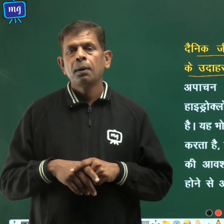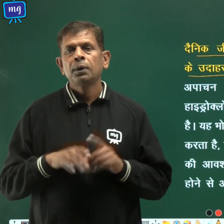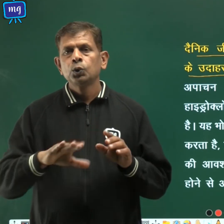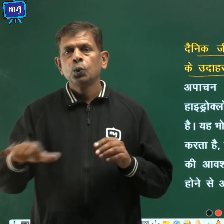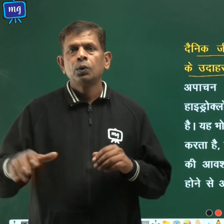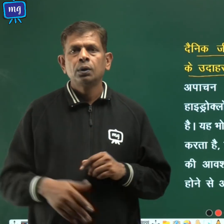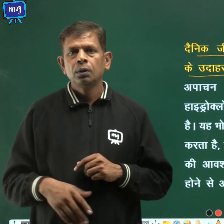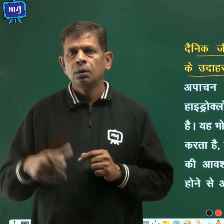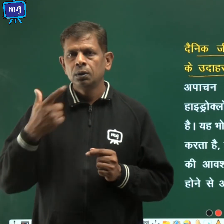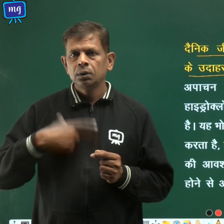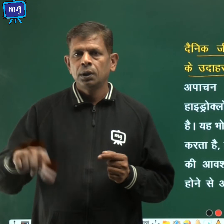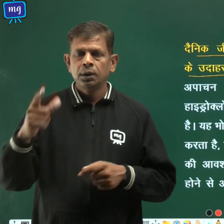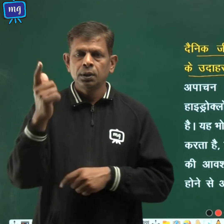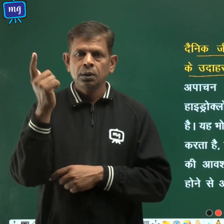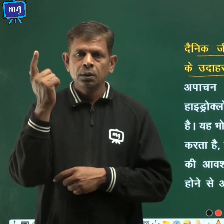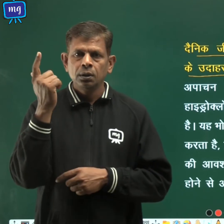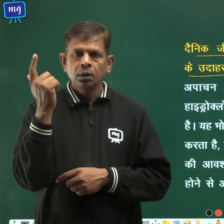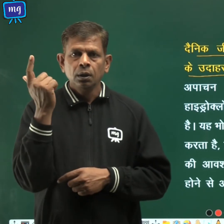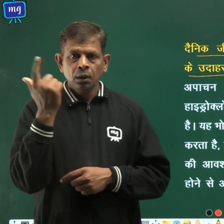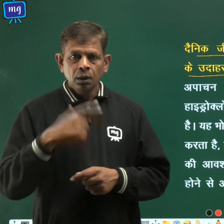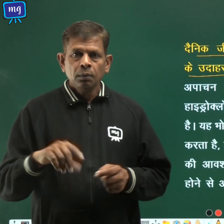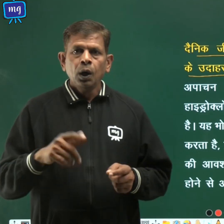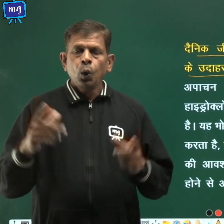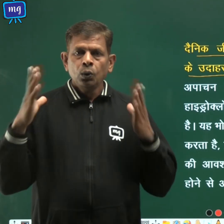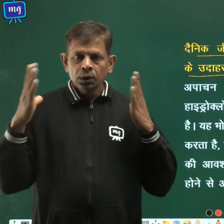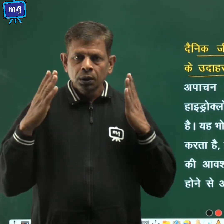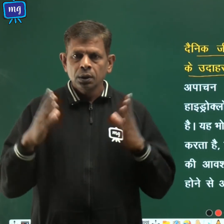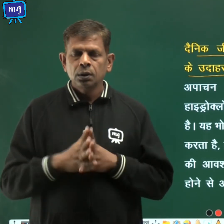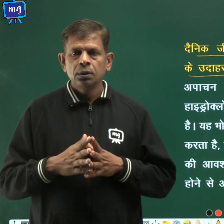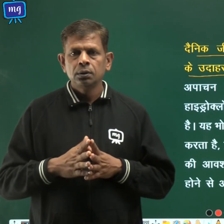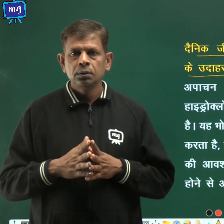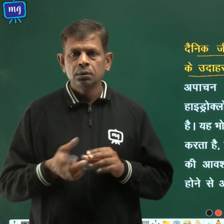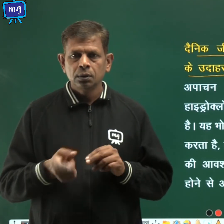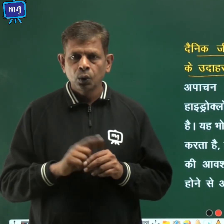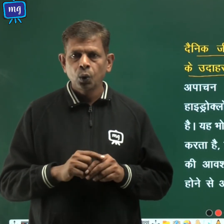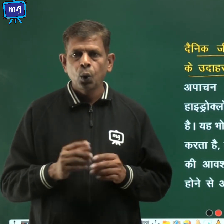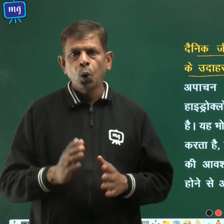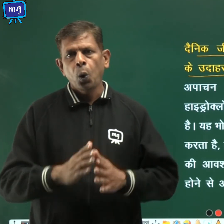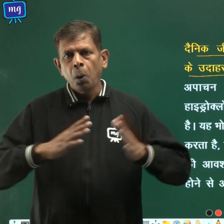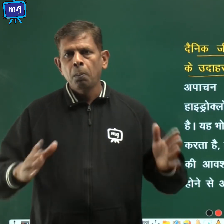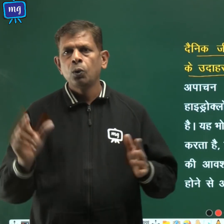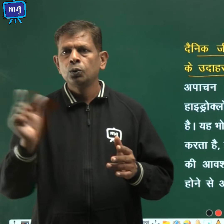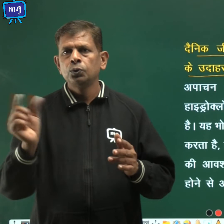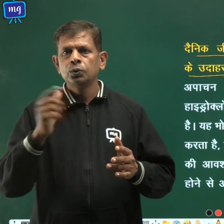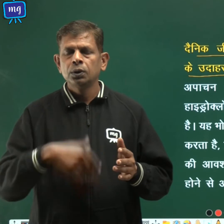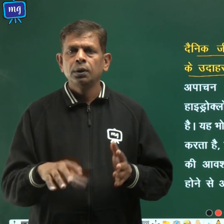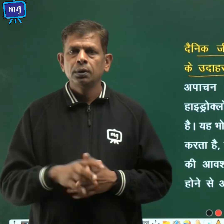बच्चों, दैनिक जीवन में उदासीनीकरण का बहुत यूज़ होता है।